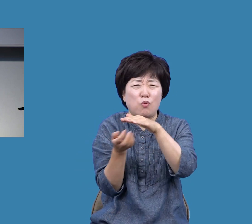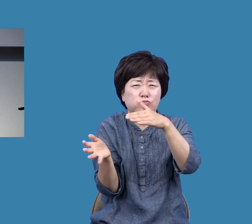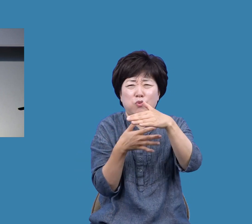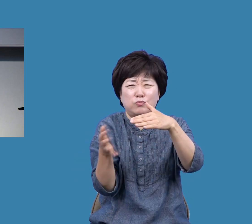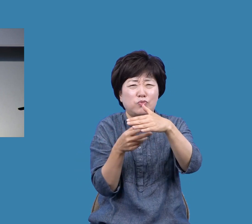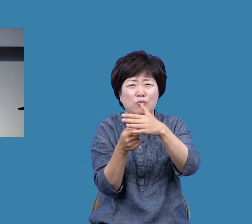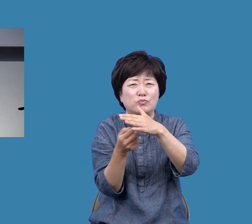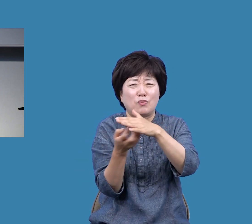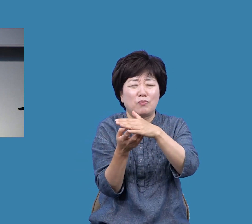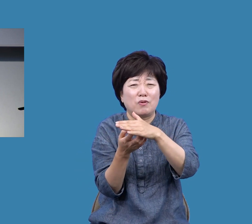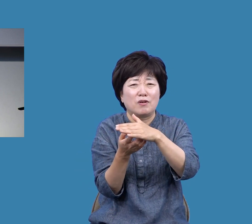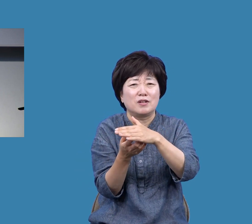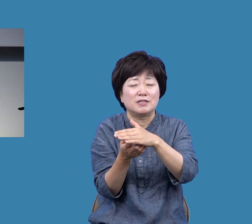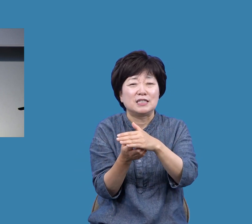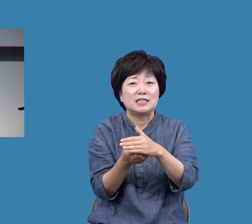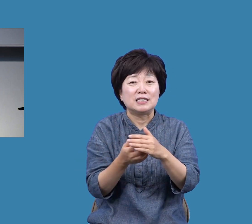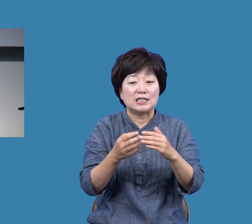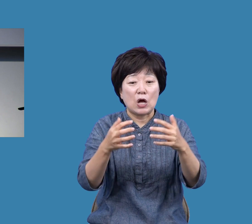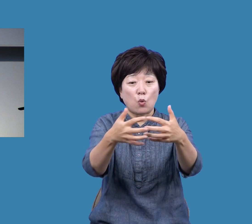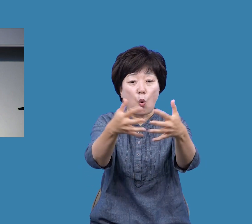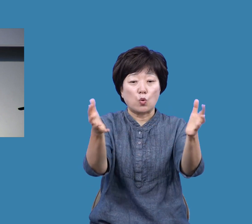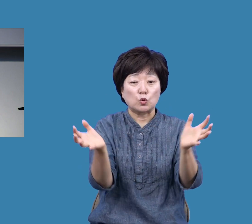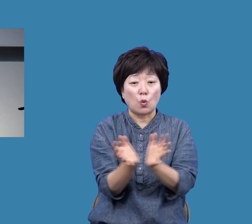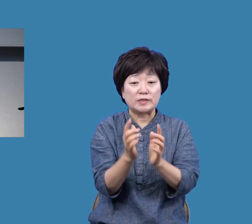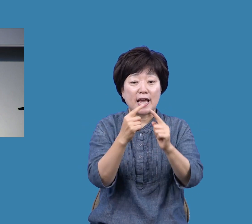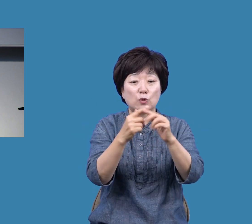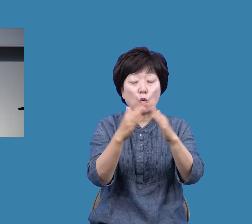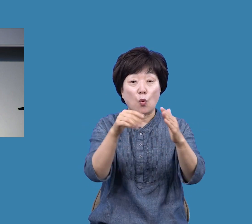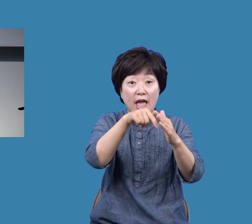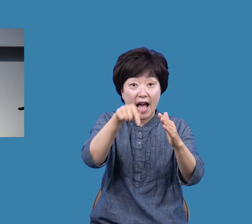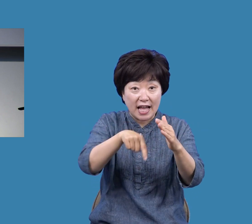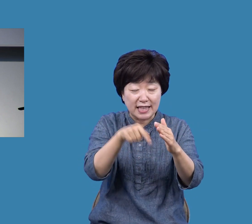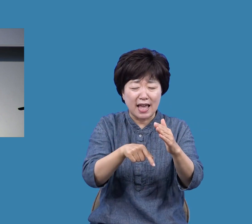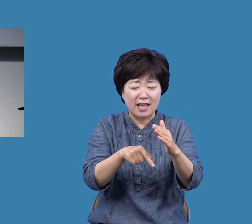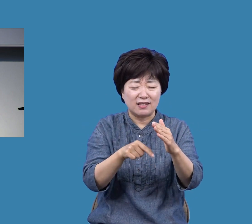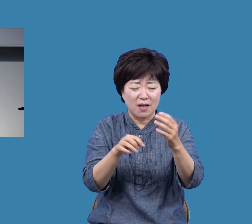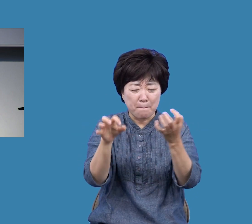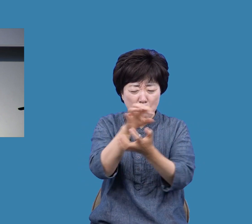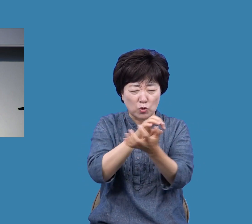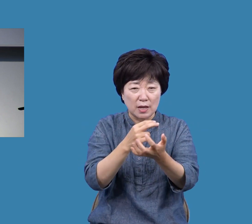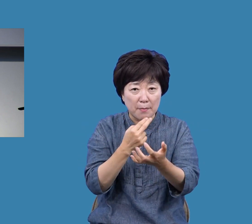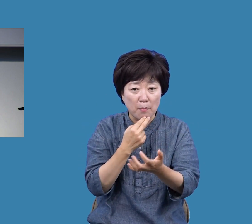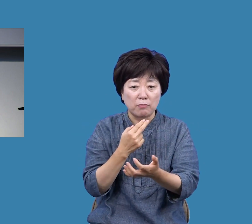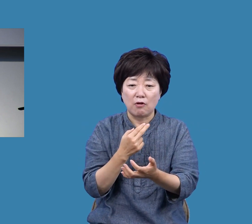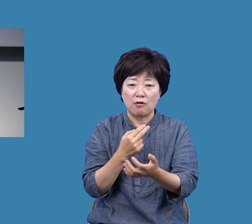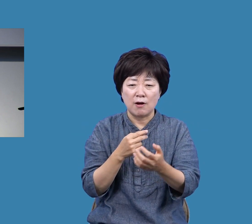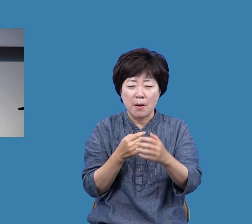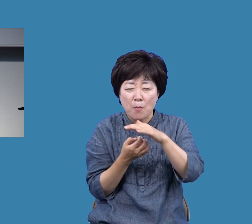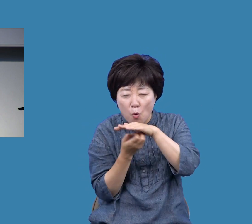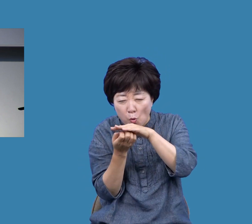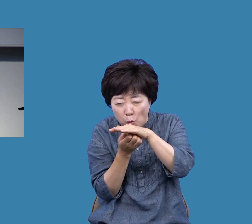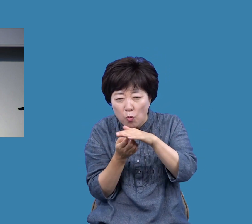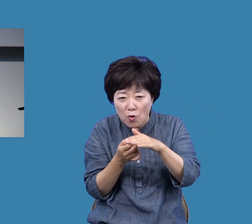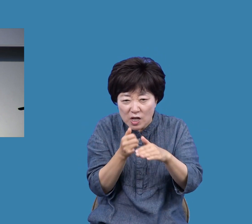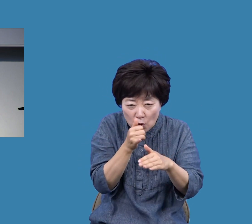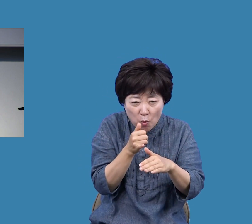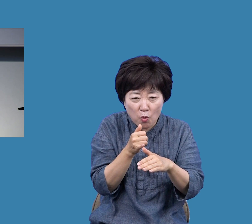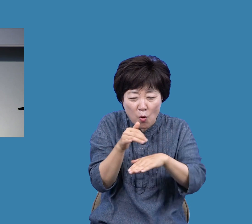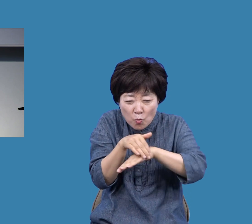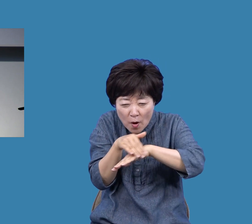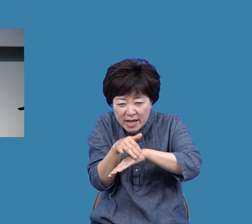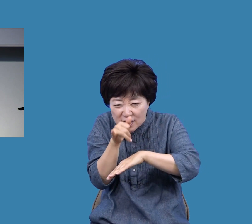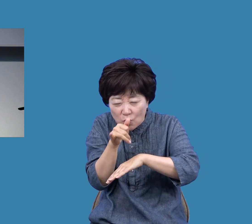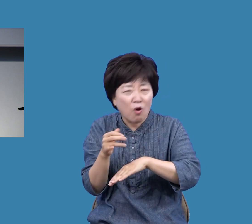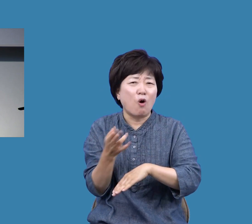된다는 거예요. 복잡하고 의도 있고 이런 것은요 공동체의 영적인 생명력을 죽이고 세속 공동체가